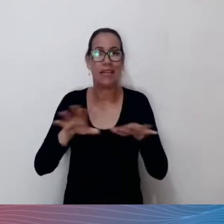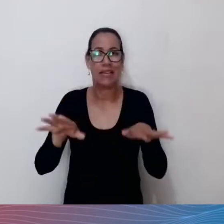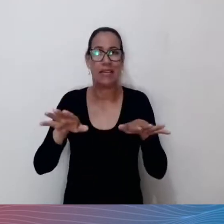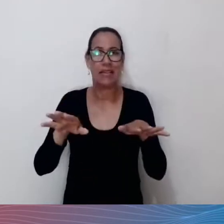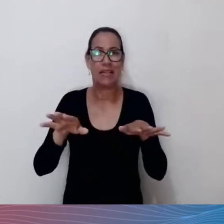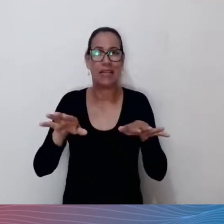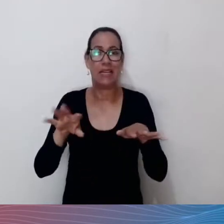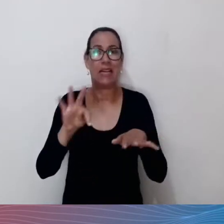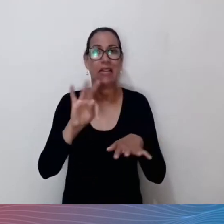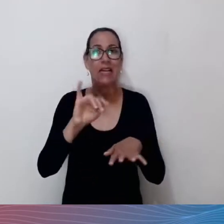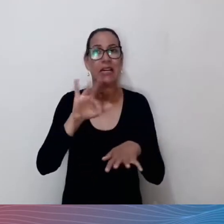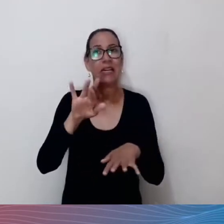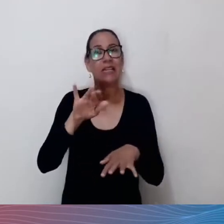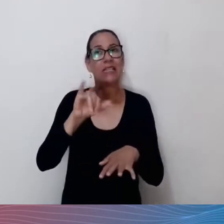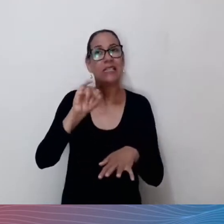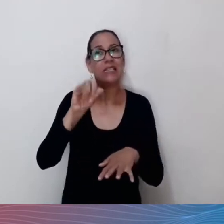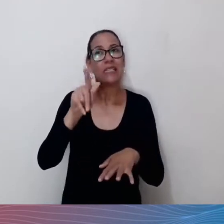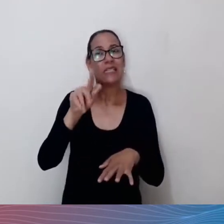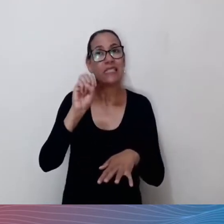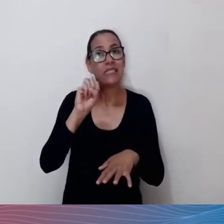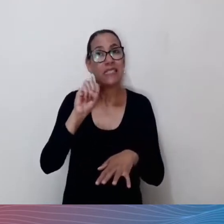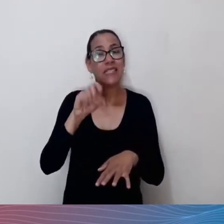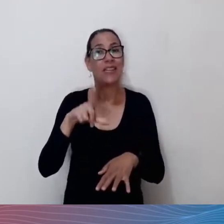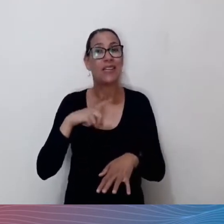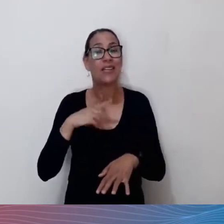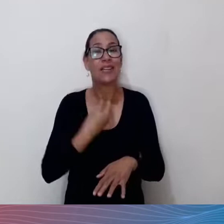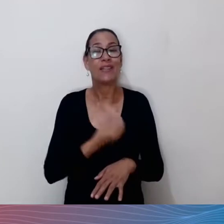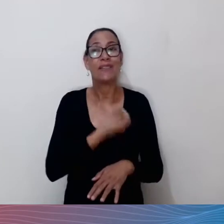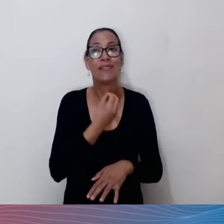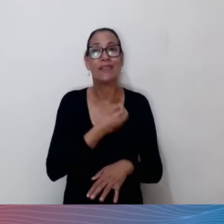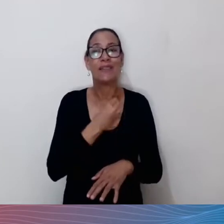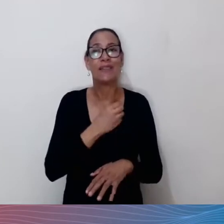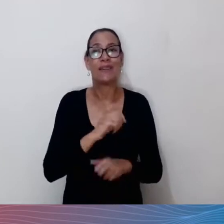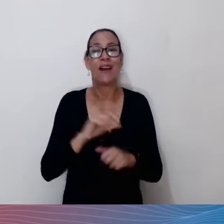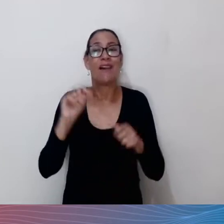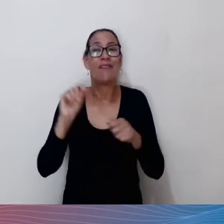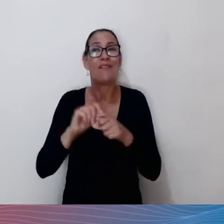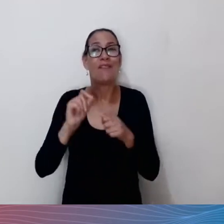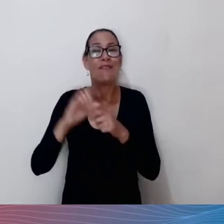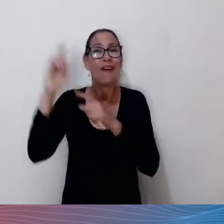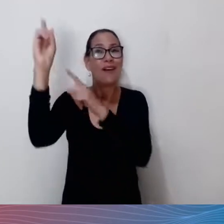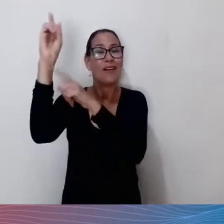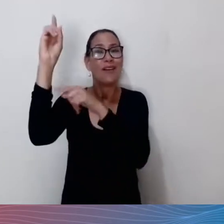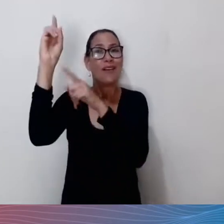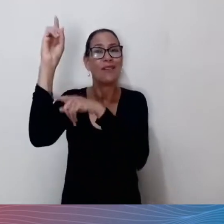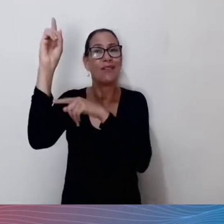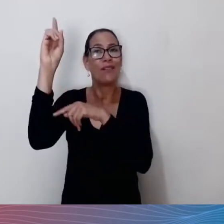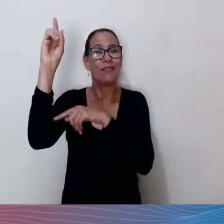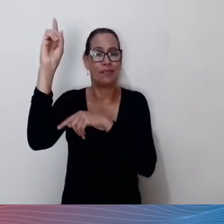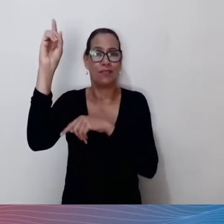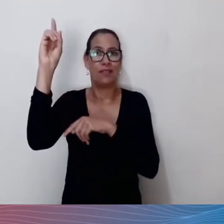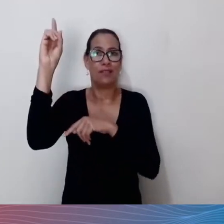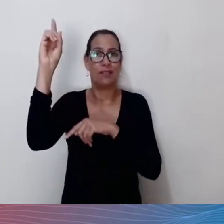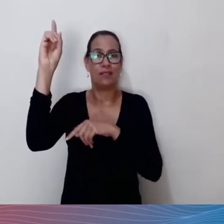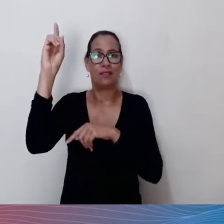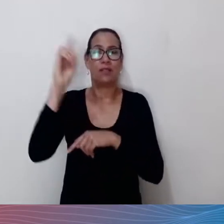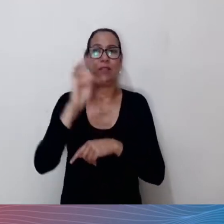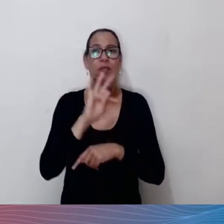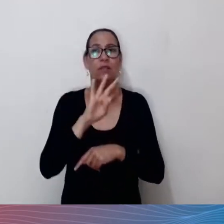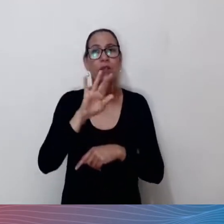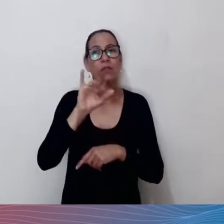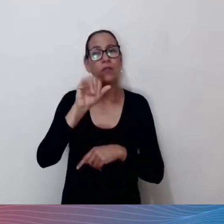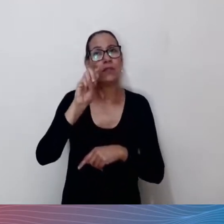trigo produz a realização da vontade de Deus. E o trigo, irmãos, entre nós,